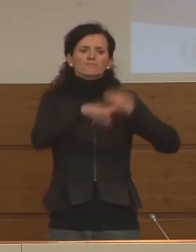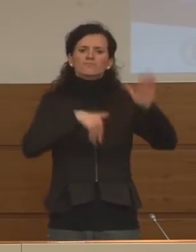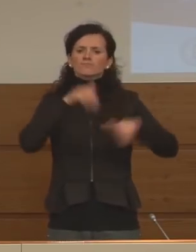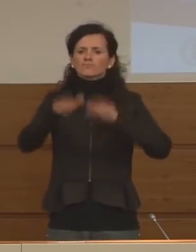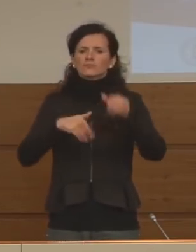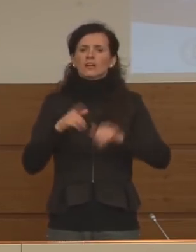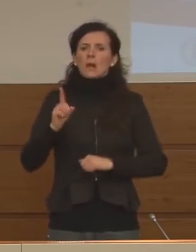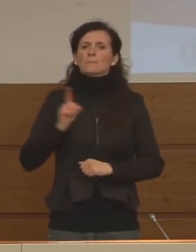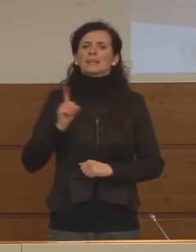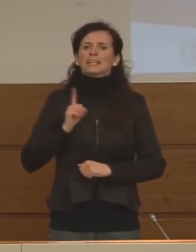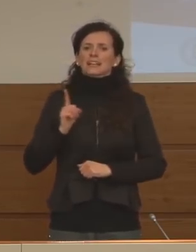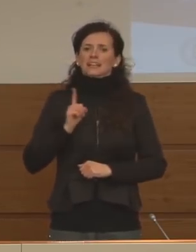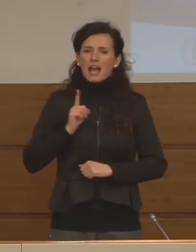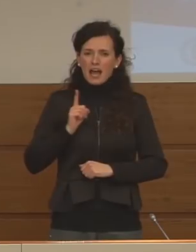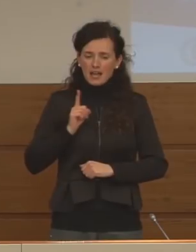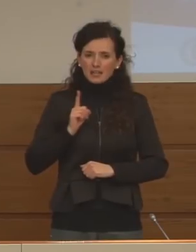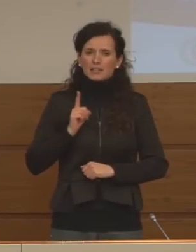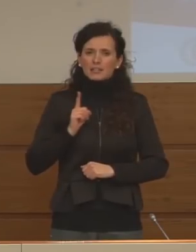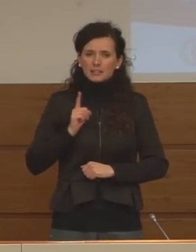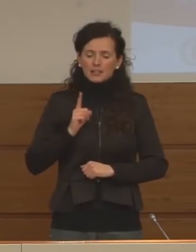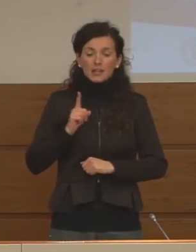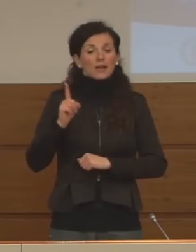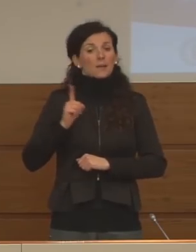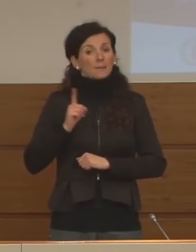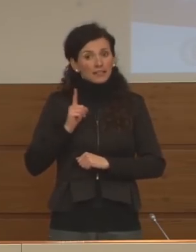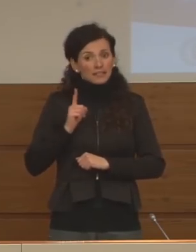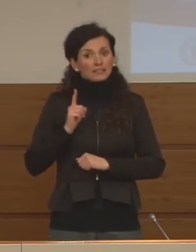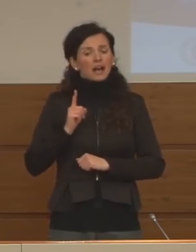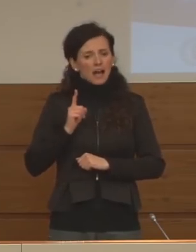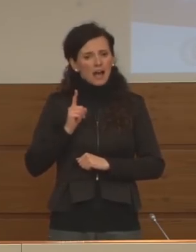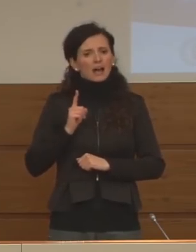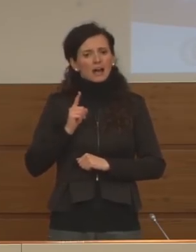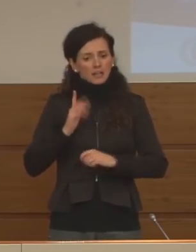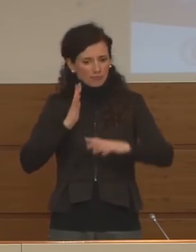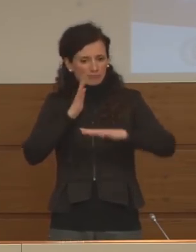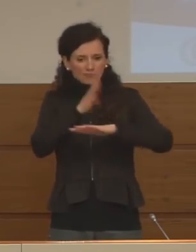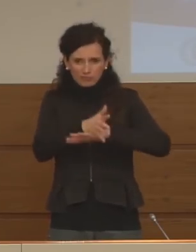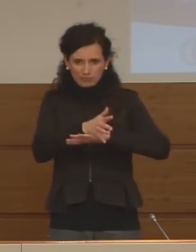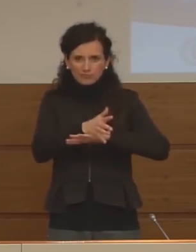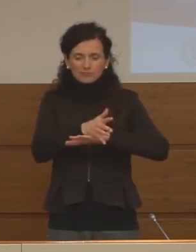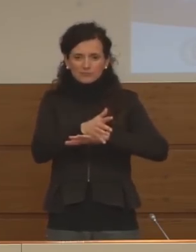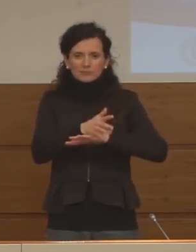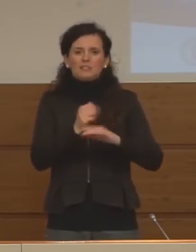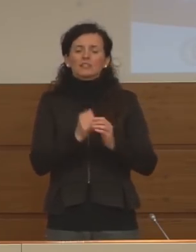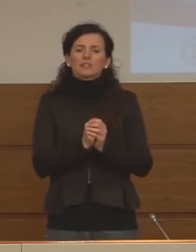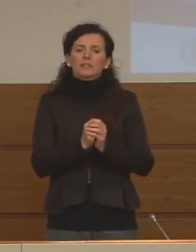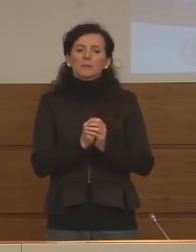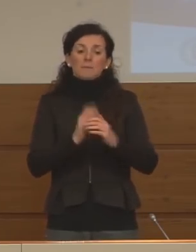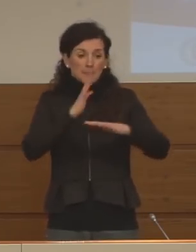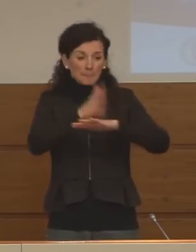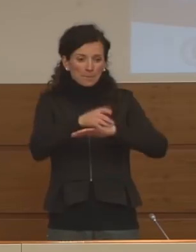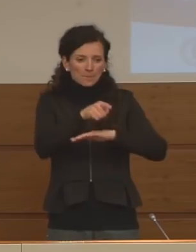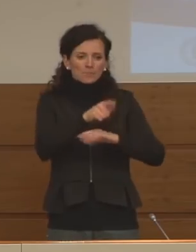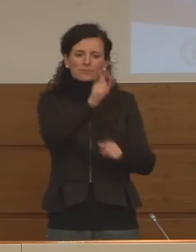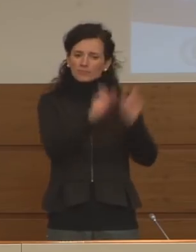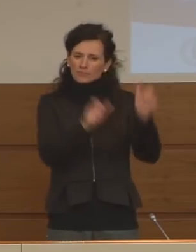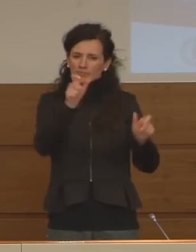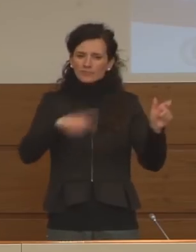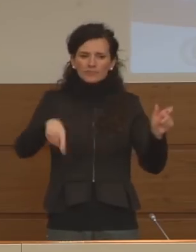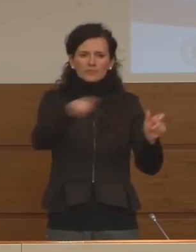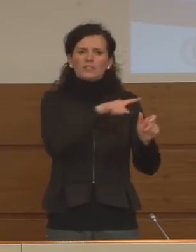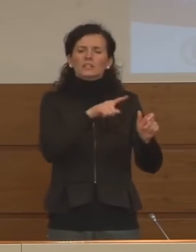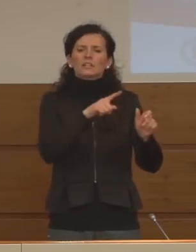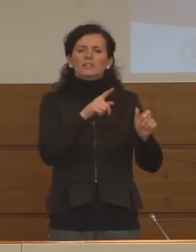per aumentare la massa critica il numero degli uomini che lavorano nei